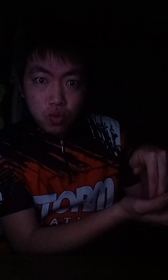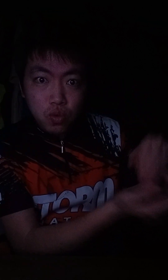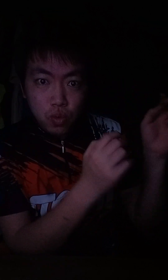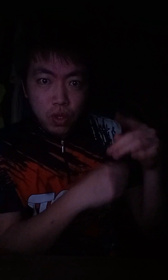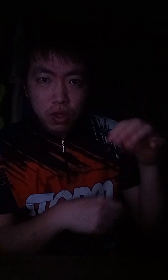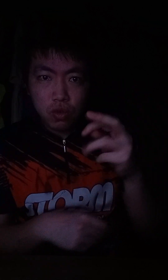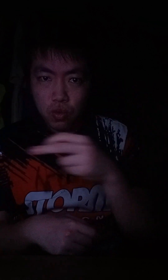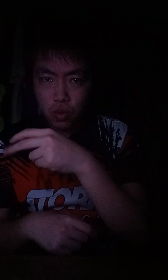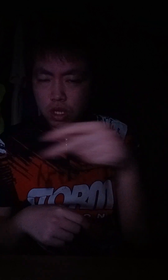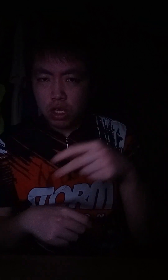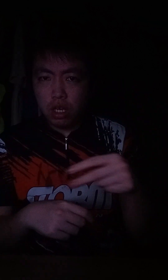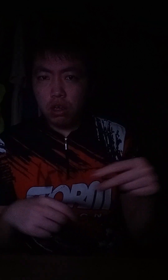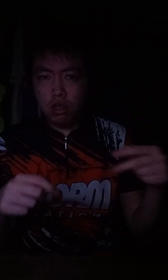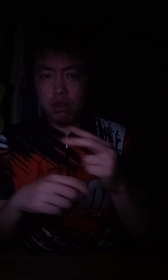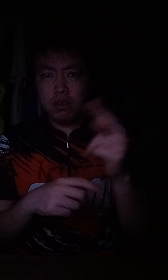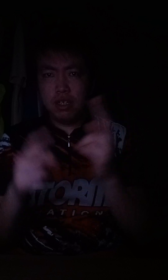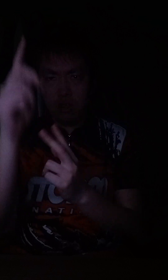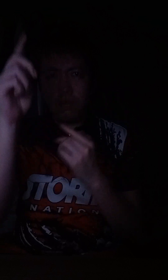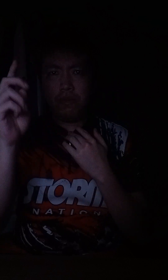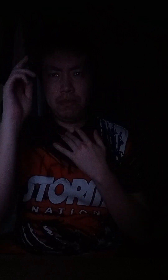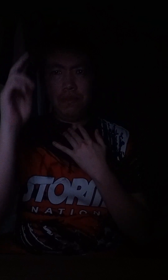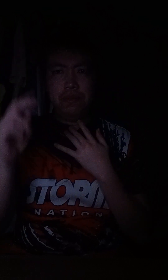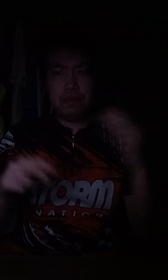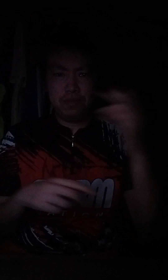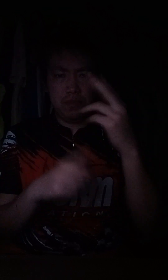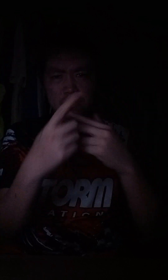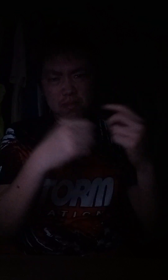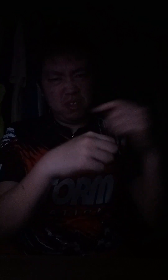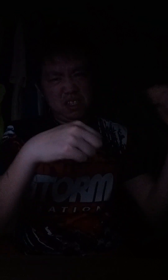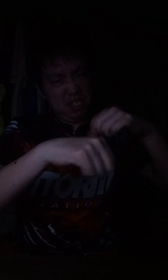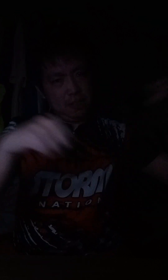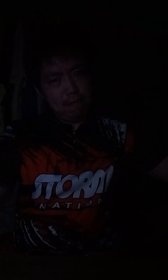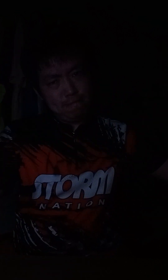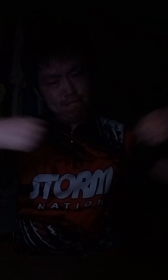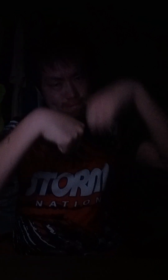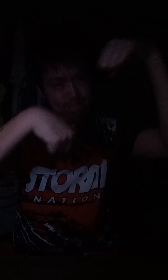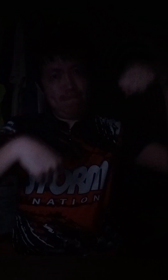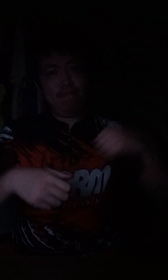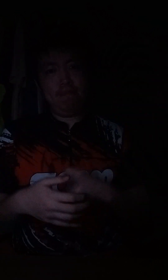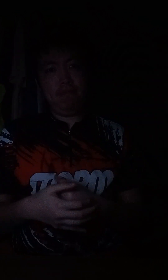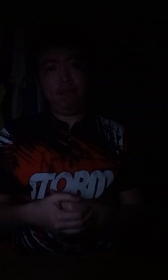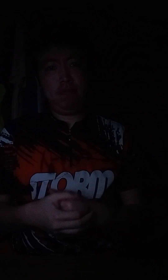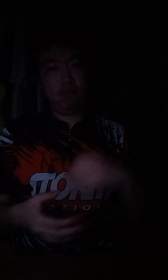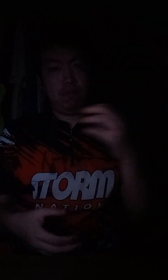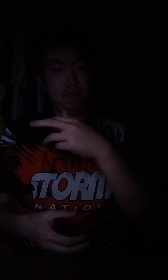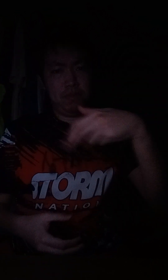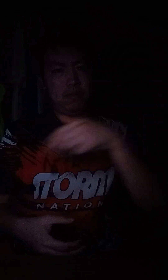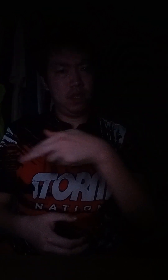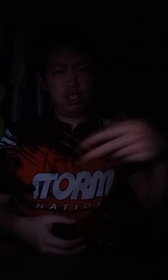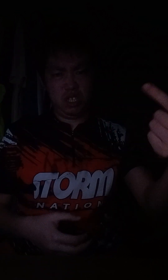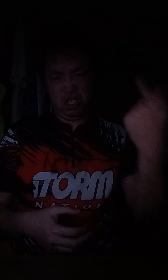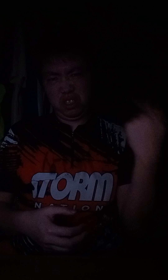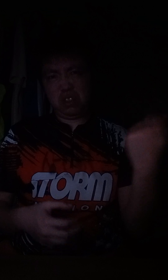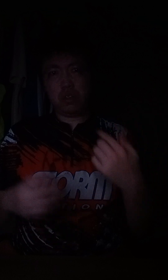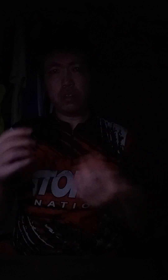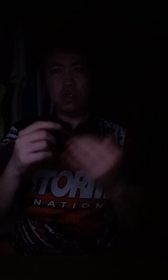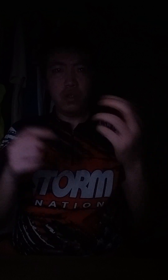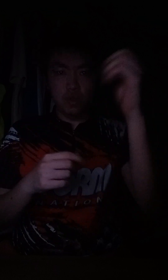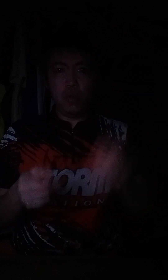달리던 승용차가 고장으로 멈춰서 있던 SUV를 들이받았습니다. 이 사고로 차량 뒤편에서 수신호를 보내던